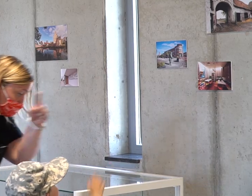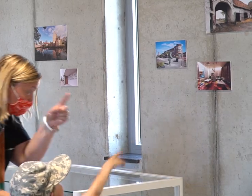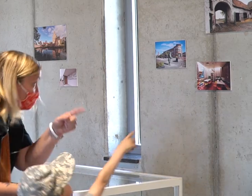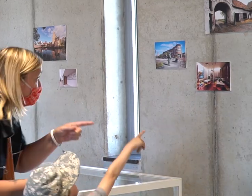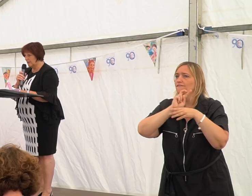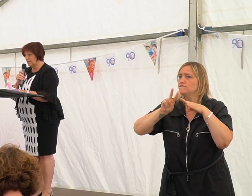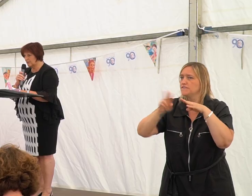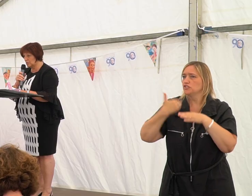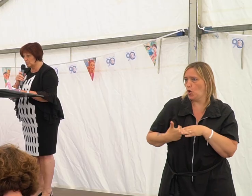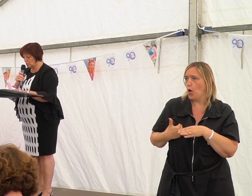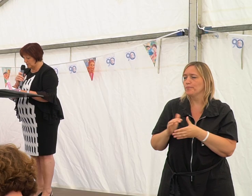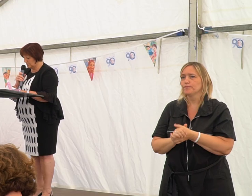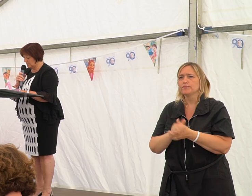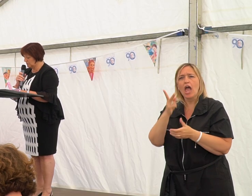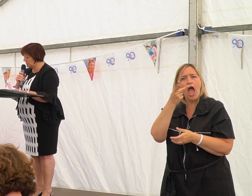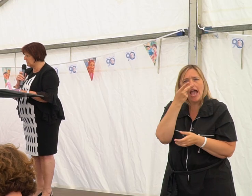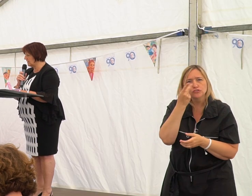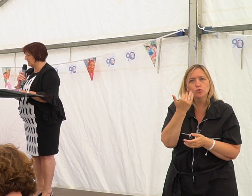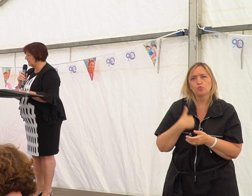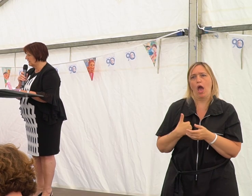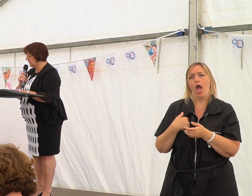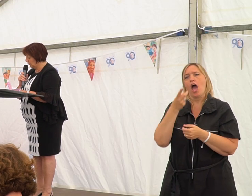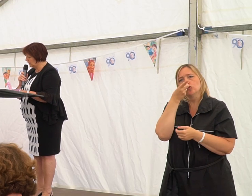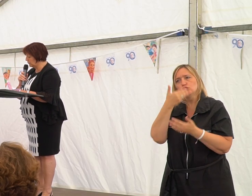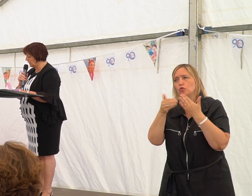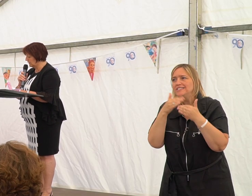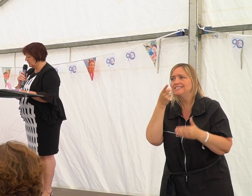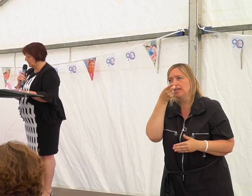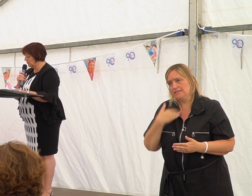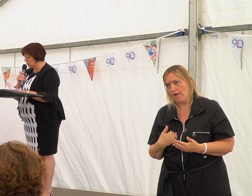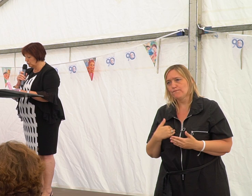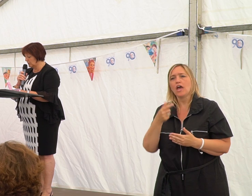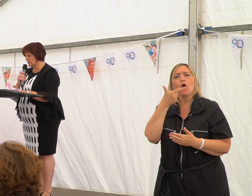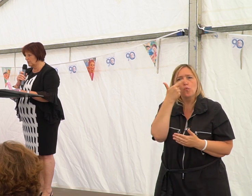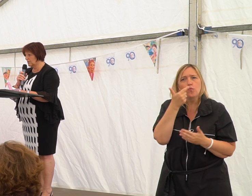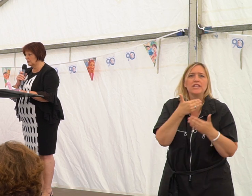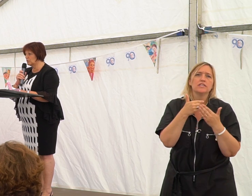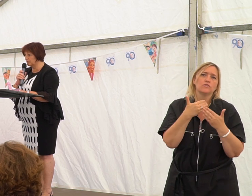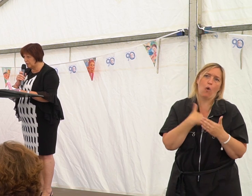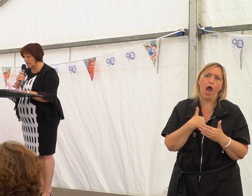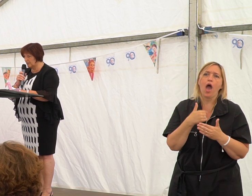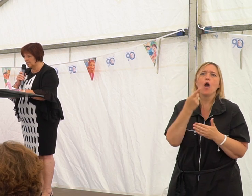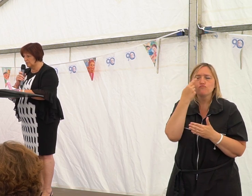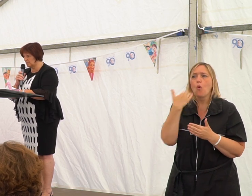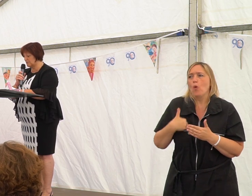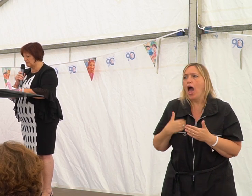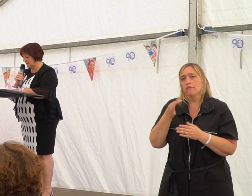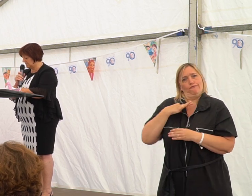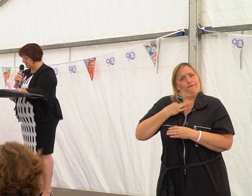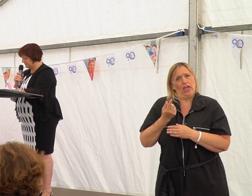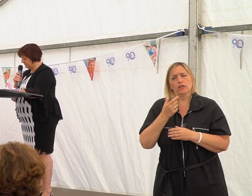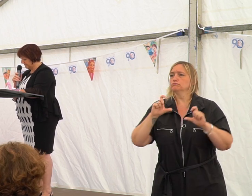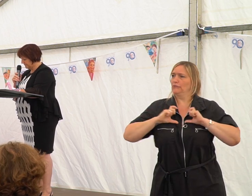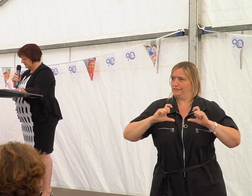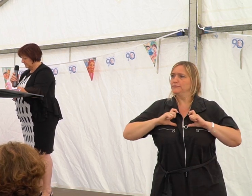visiteurs. Herzotois, Dottignens, Luynois, Moucronois, nous sommes fiers de Marcel